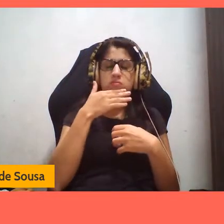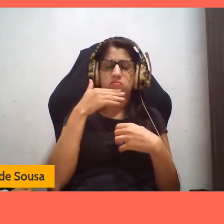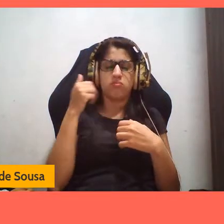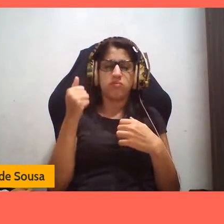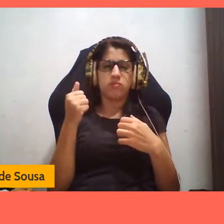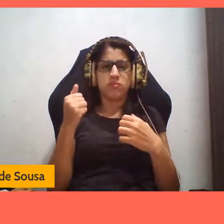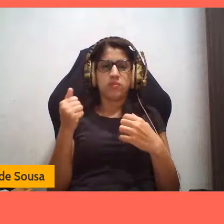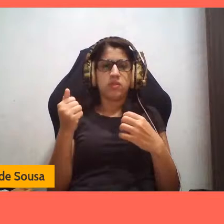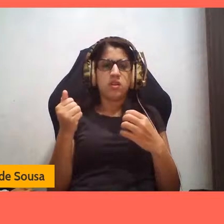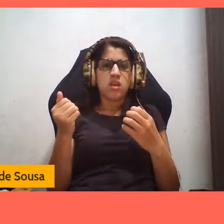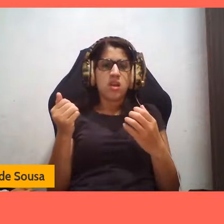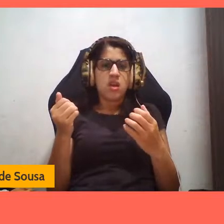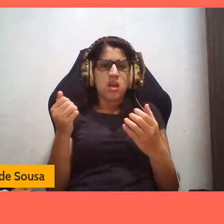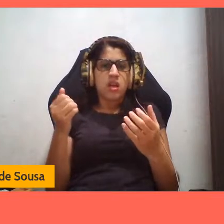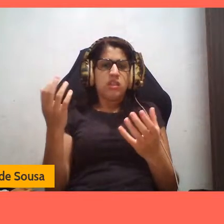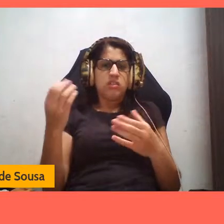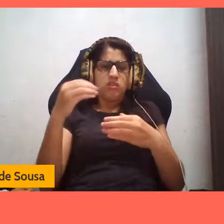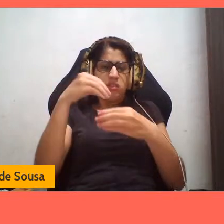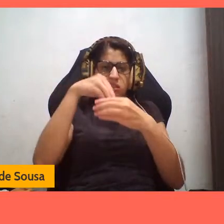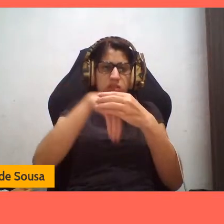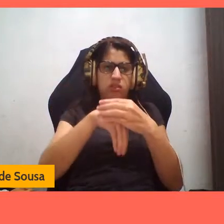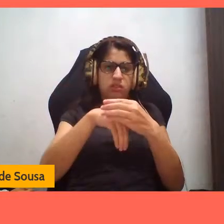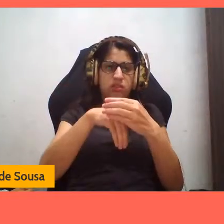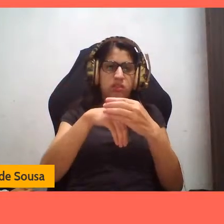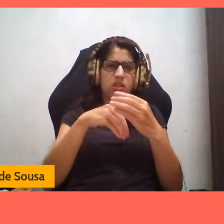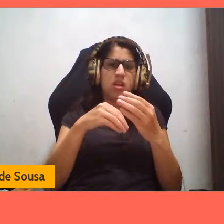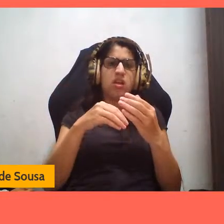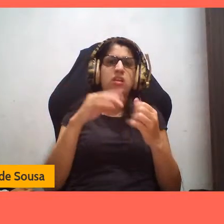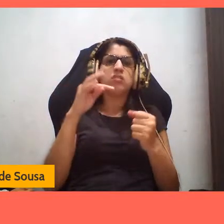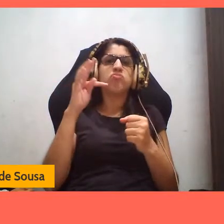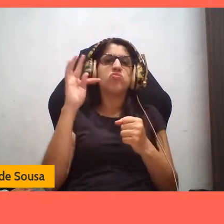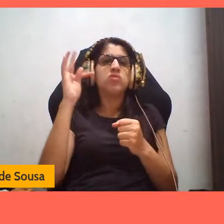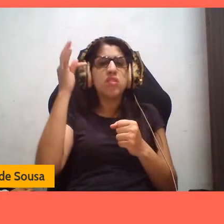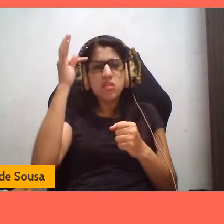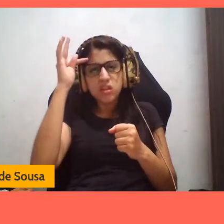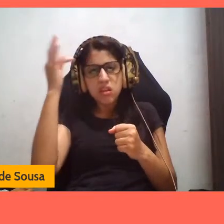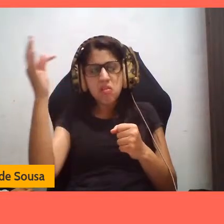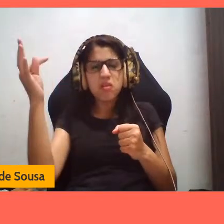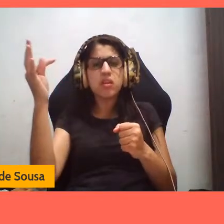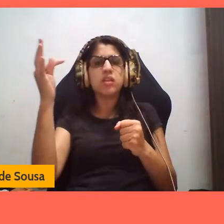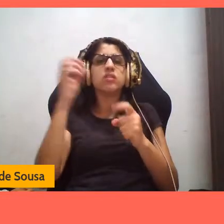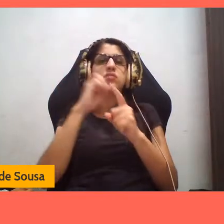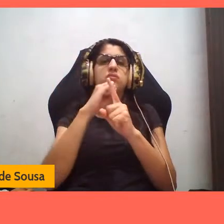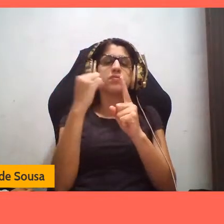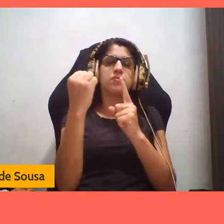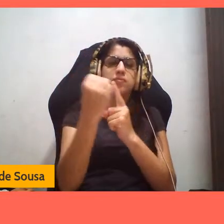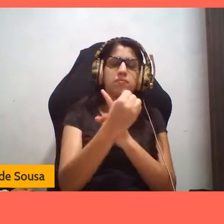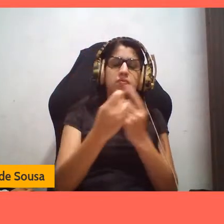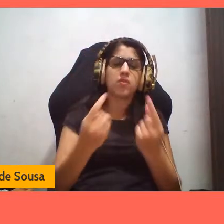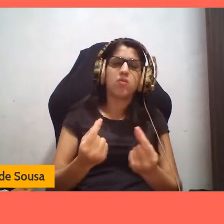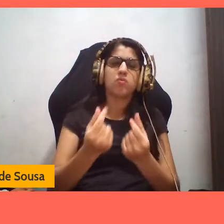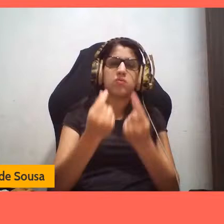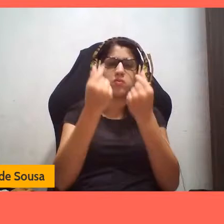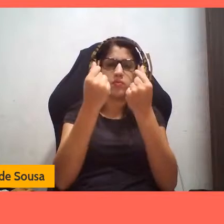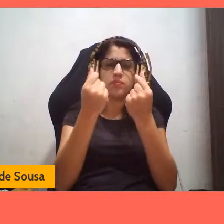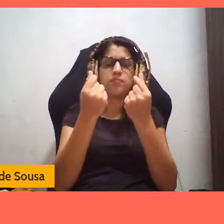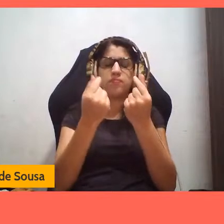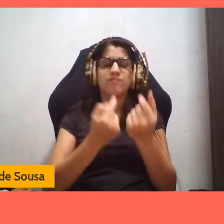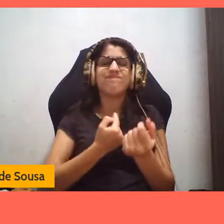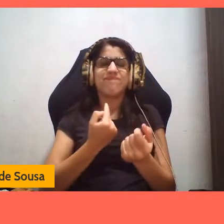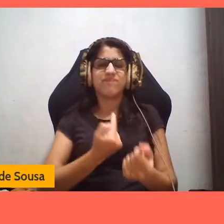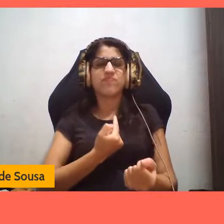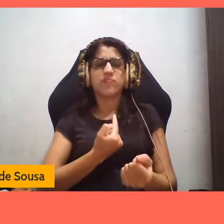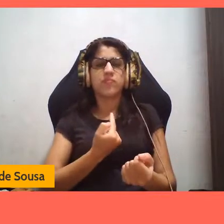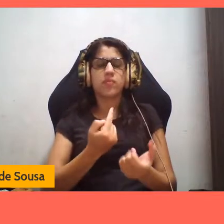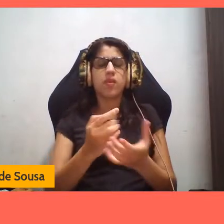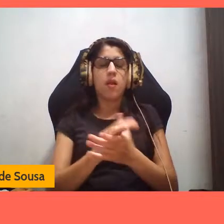no quadro de uma teoria socioeconômica individualista. Em uma perspectiva de bem comum, não